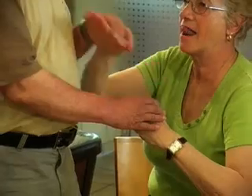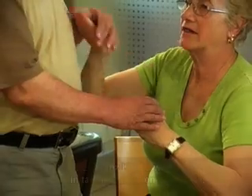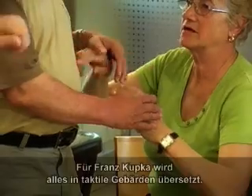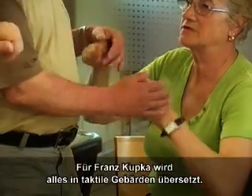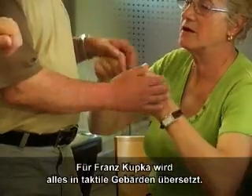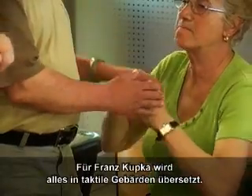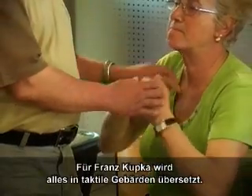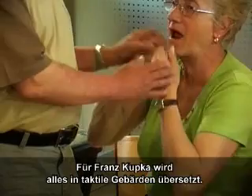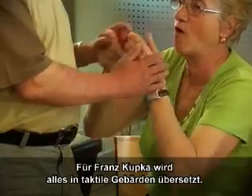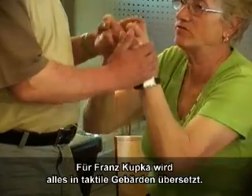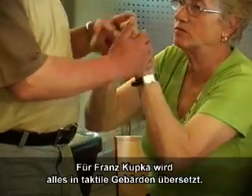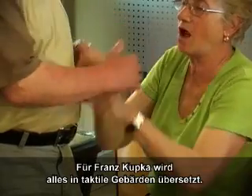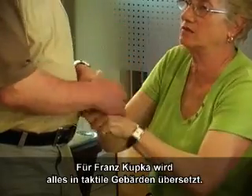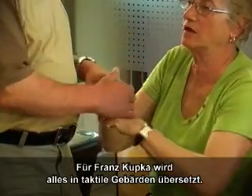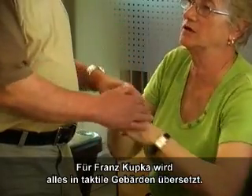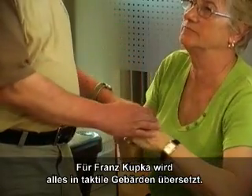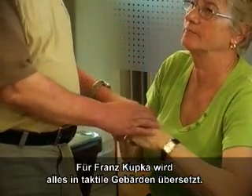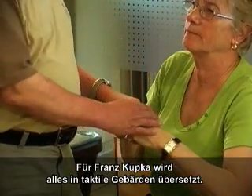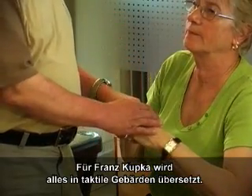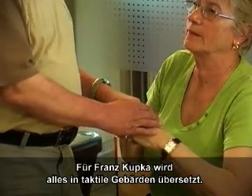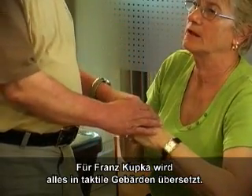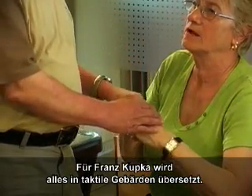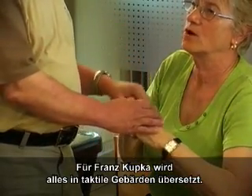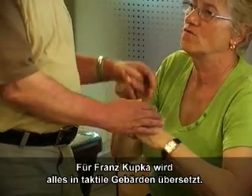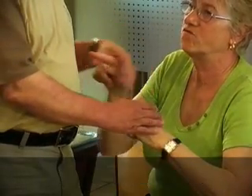Für Franz Kupka wird alles in taktile Gebärden übersetzt.